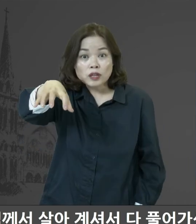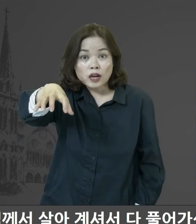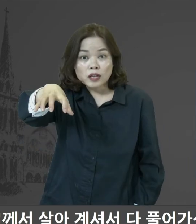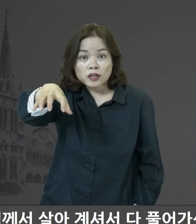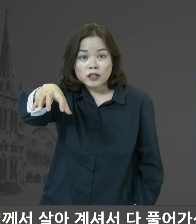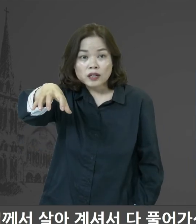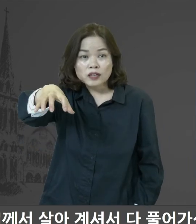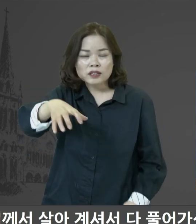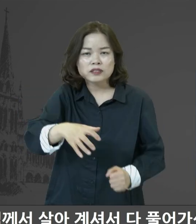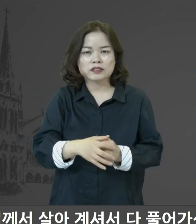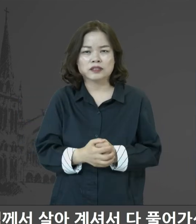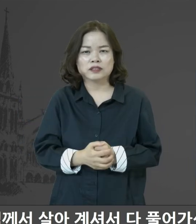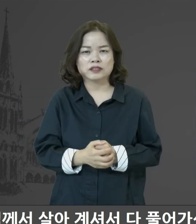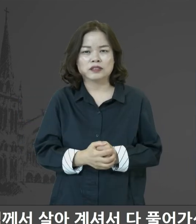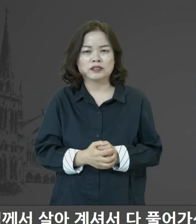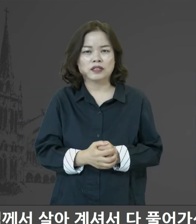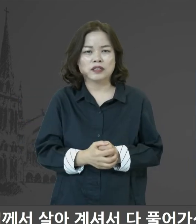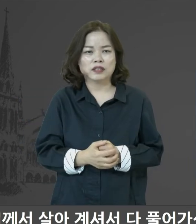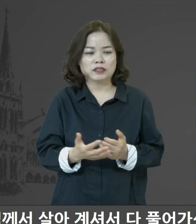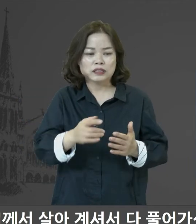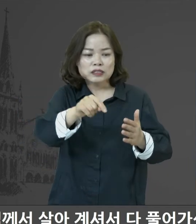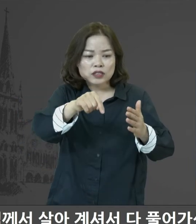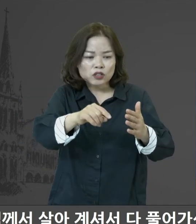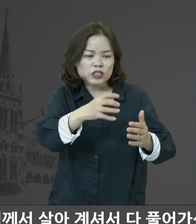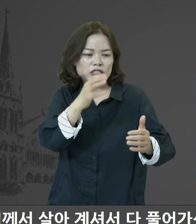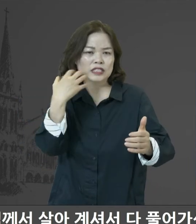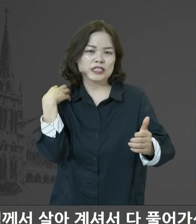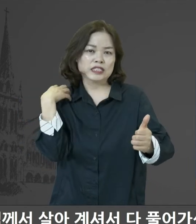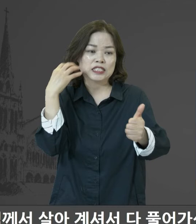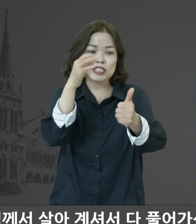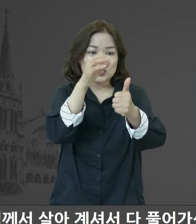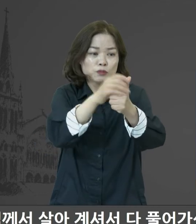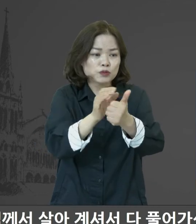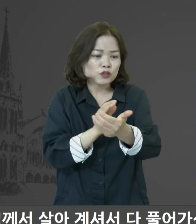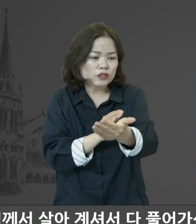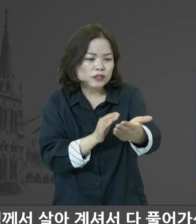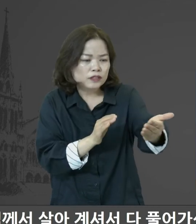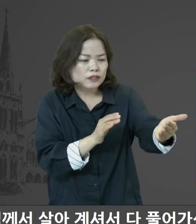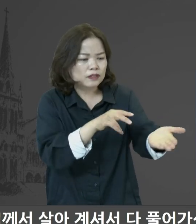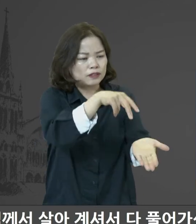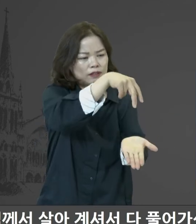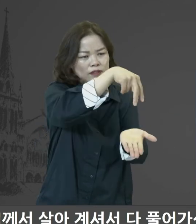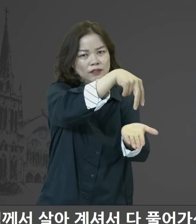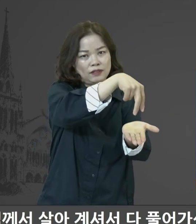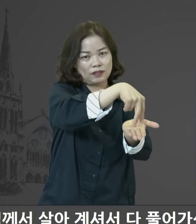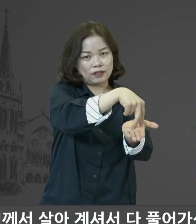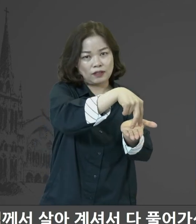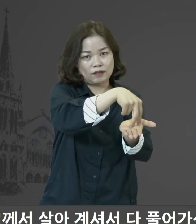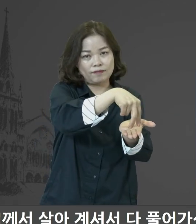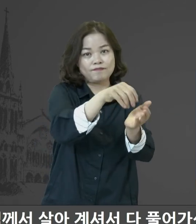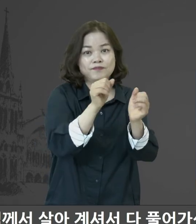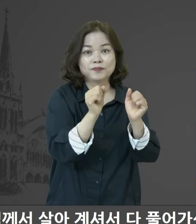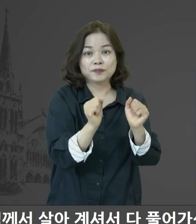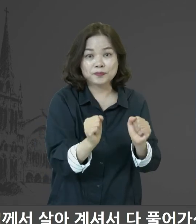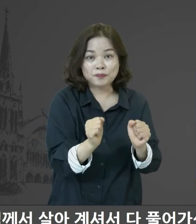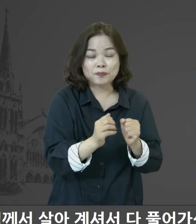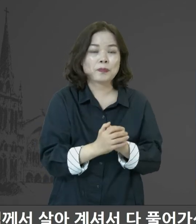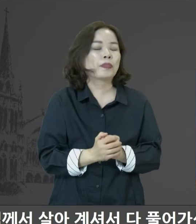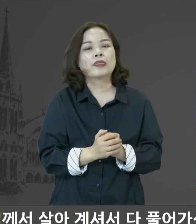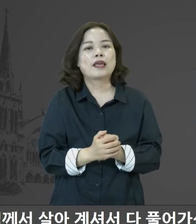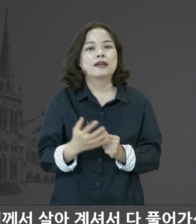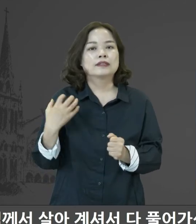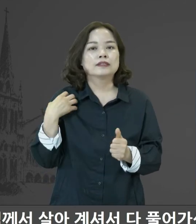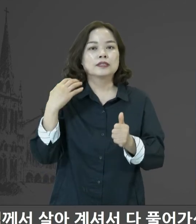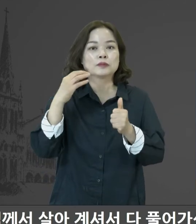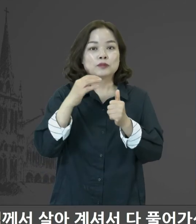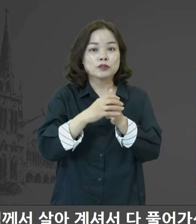그 최일선에 바로 직분자들 여러분들이 서 있다는 겁니다. 그래서